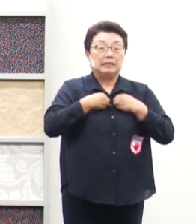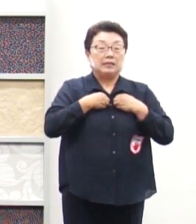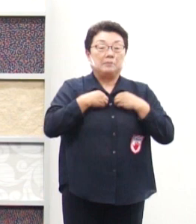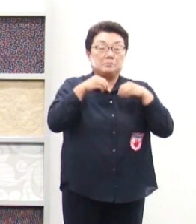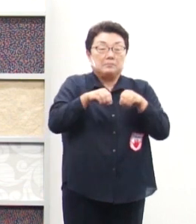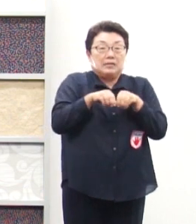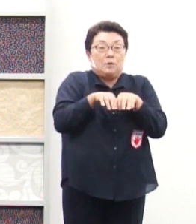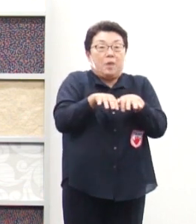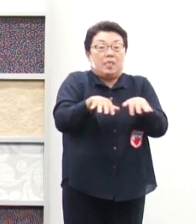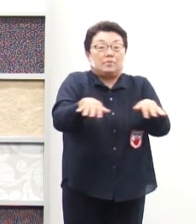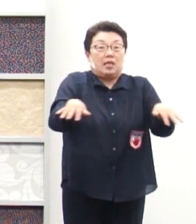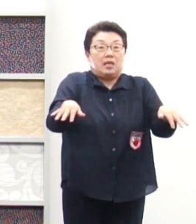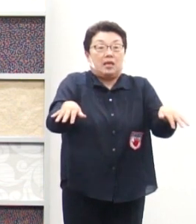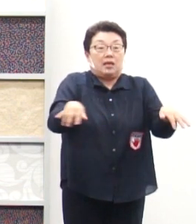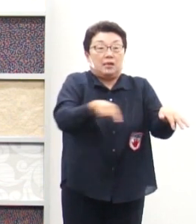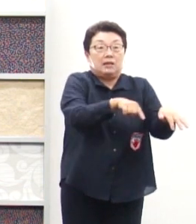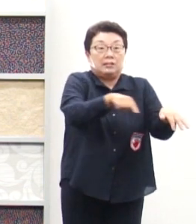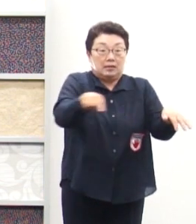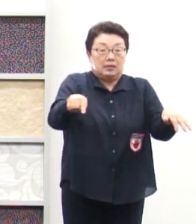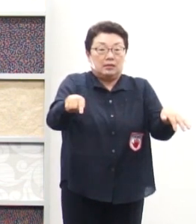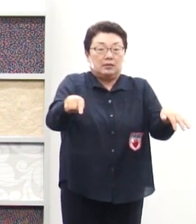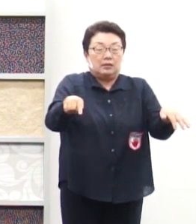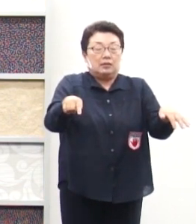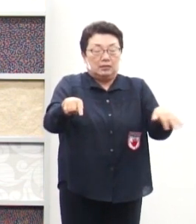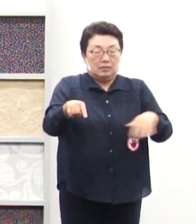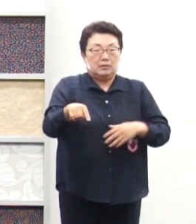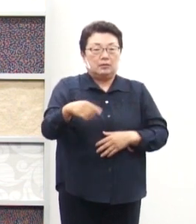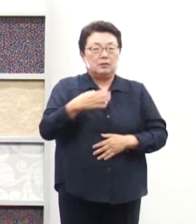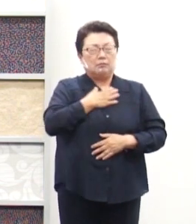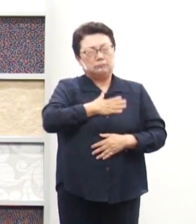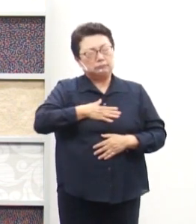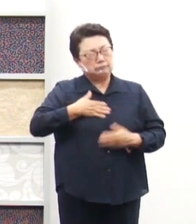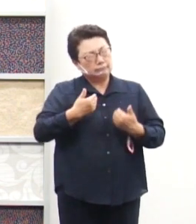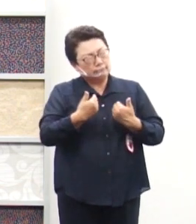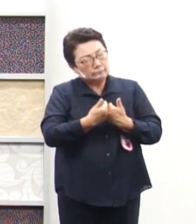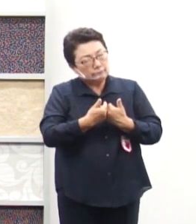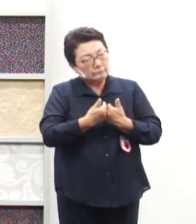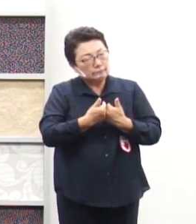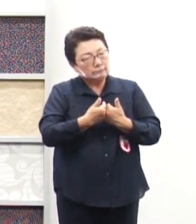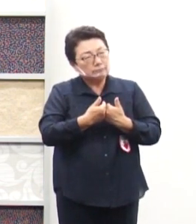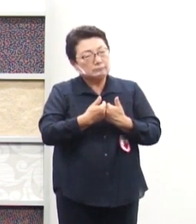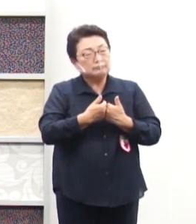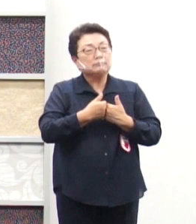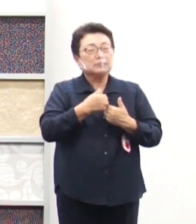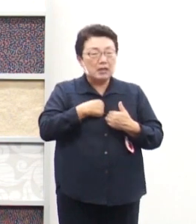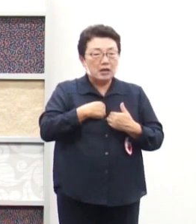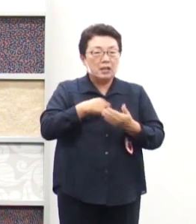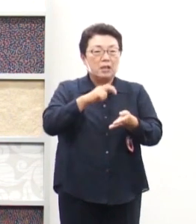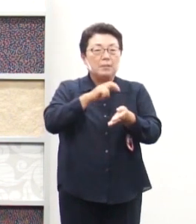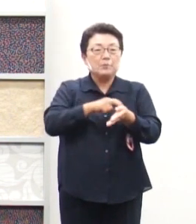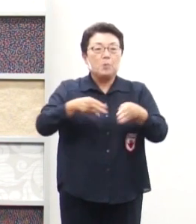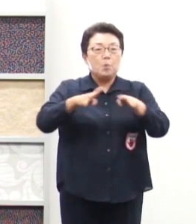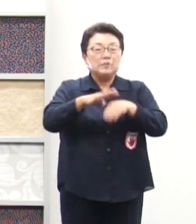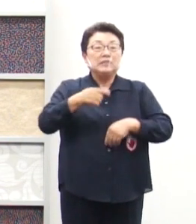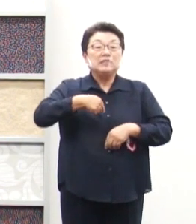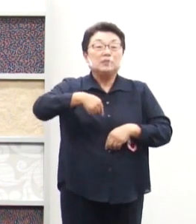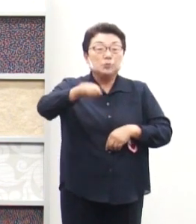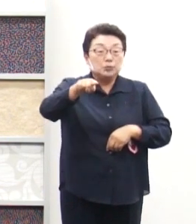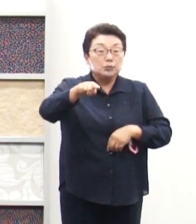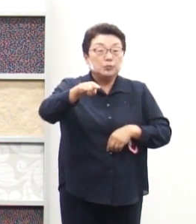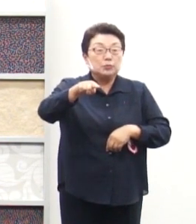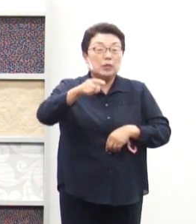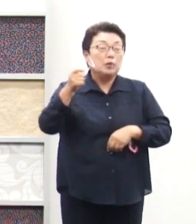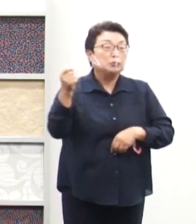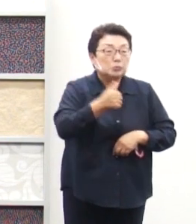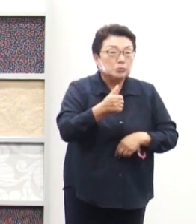つかの事例で、具合が悪くなってから受診をされるまでにちょっと時間を